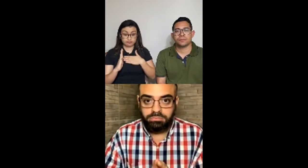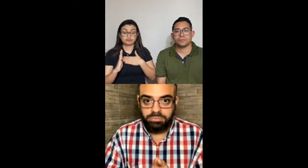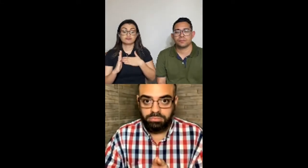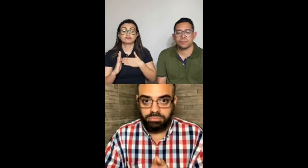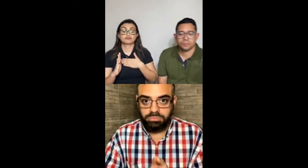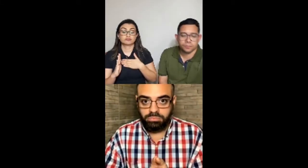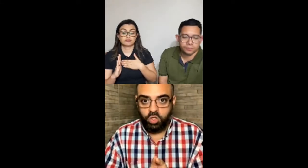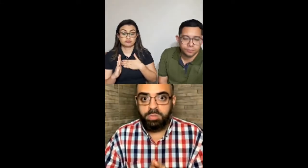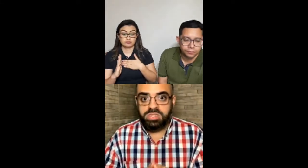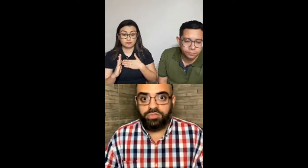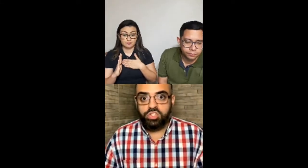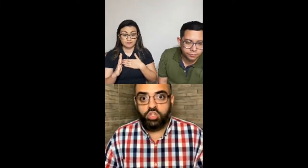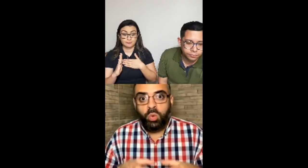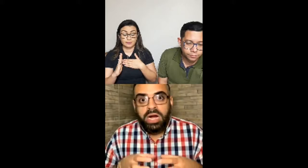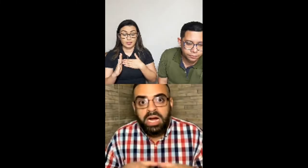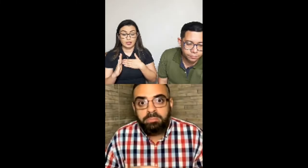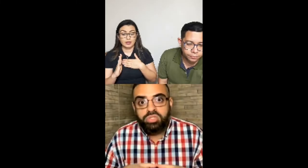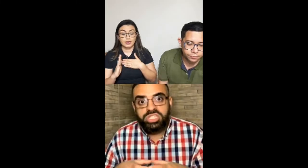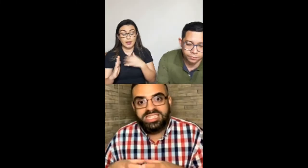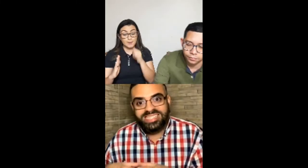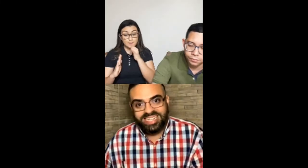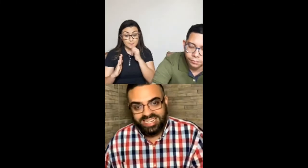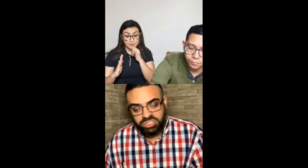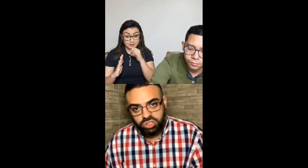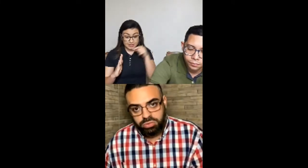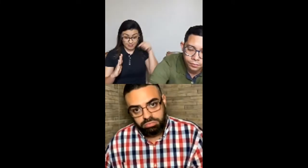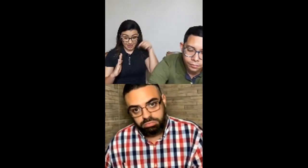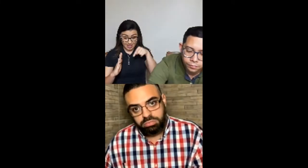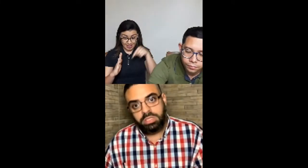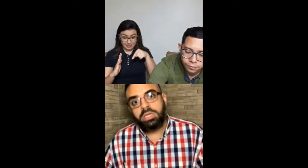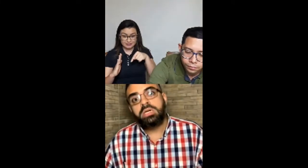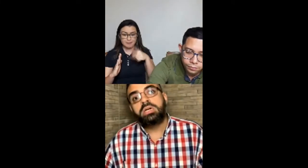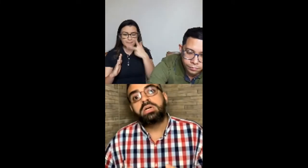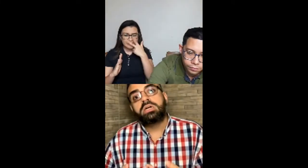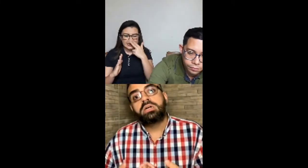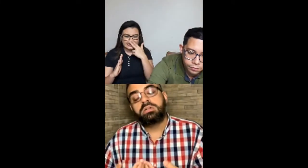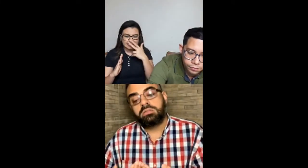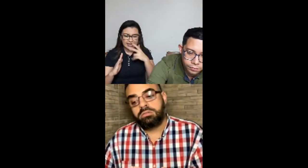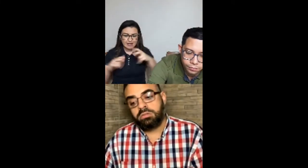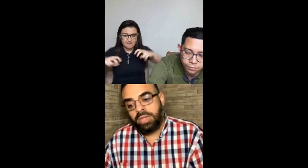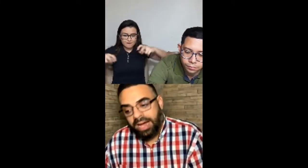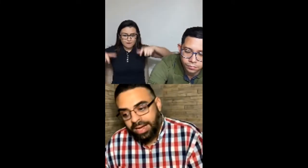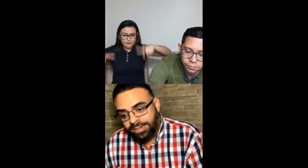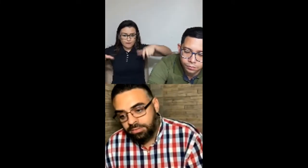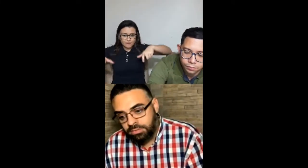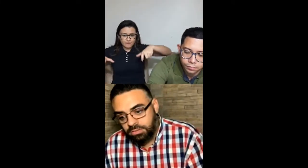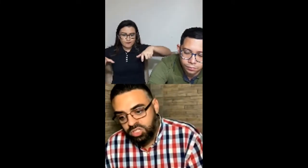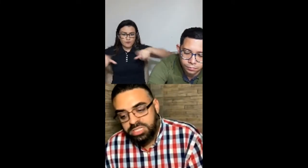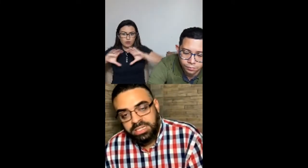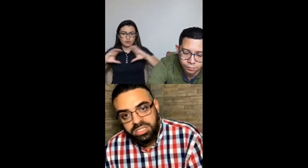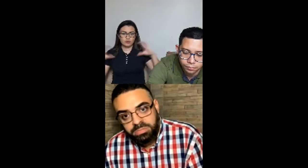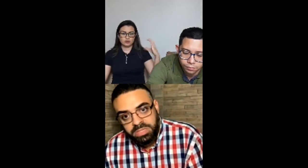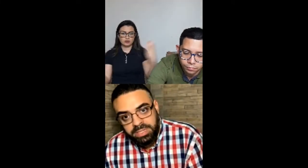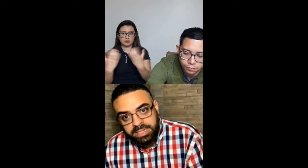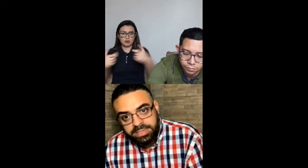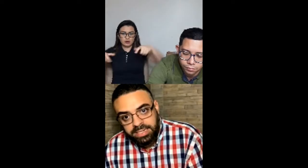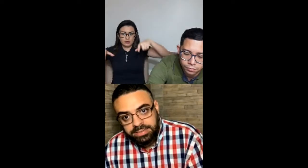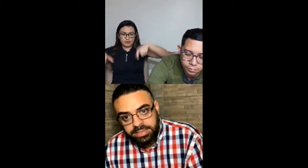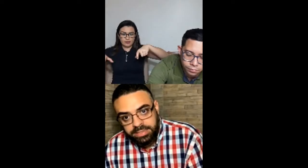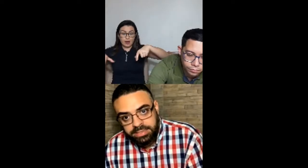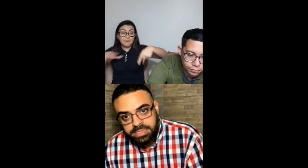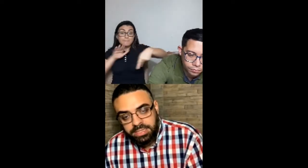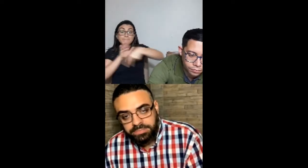que eu trabalhava lá, ela era como se fosse um campo de estágio